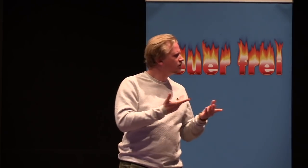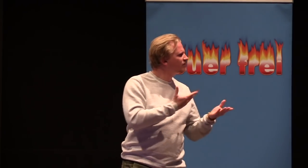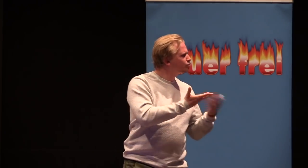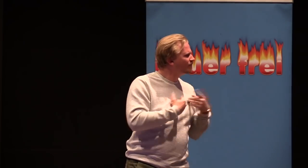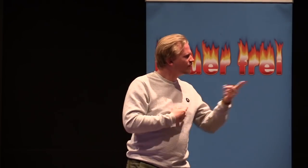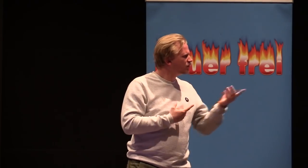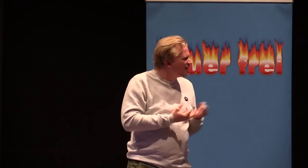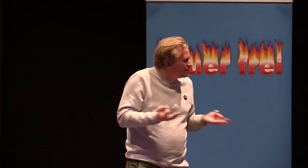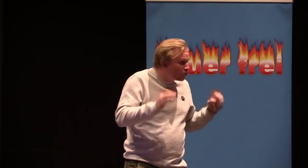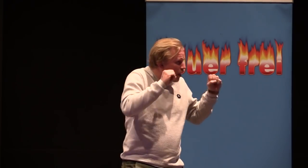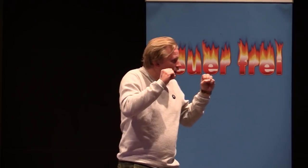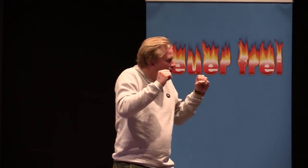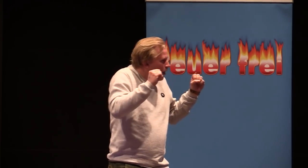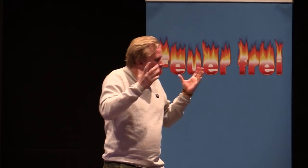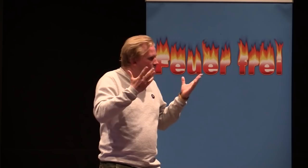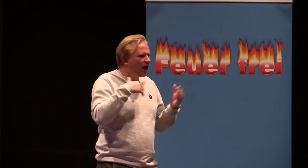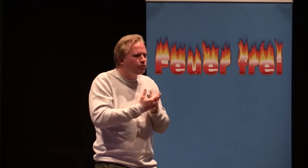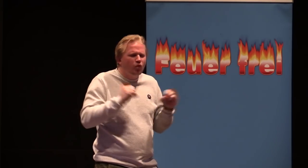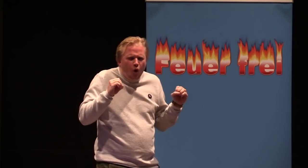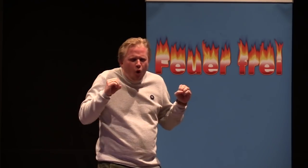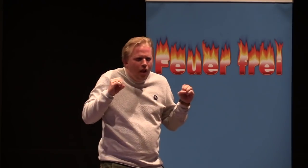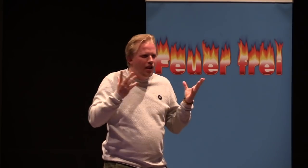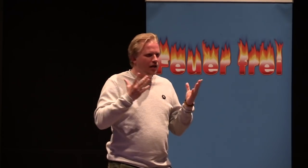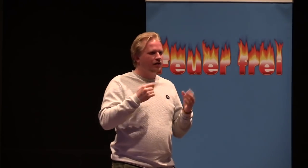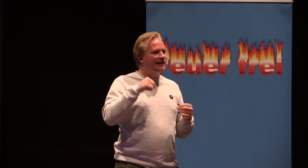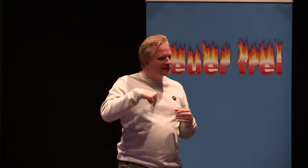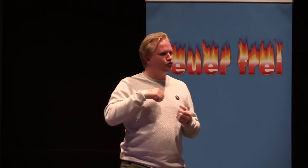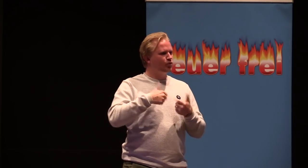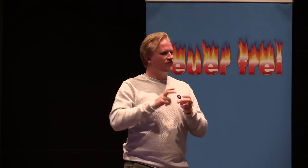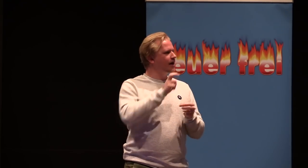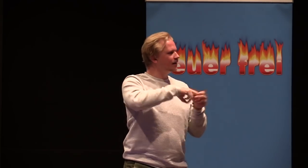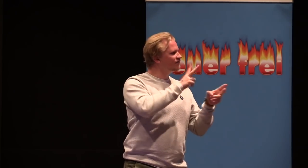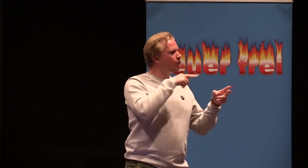Frage, wozu ist man überhaupt Mitglied im Stadtverband, weil es bringt uns überhaupt 0,0.